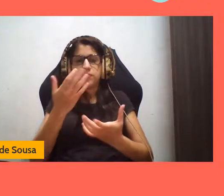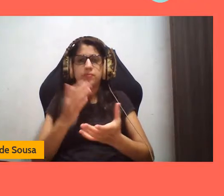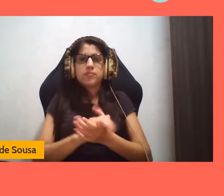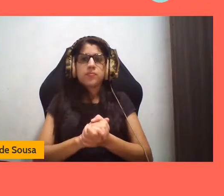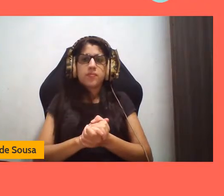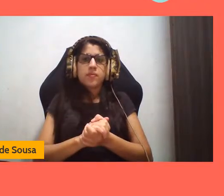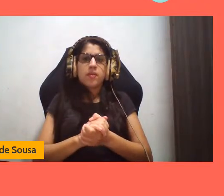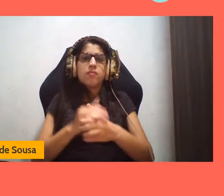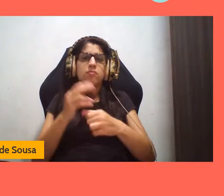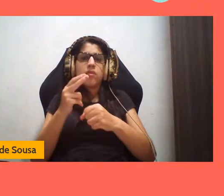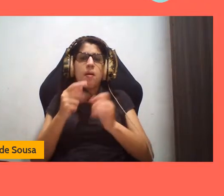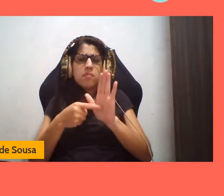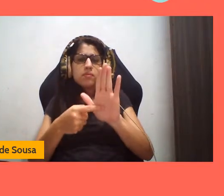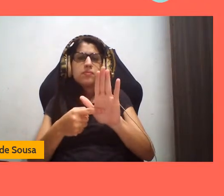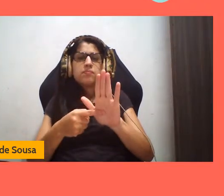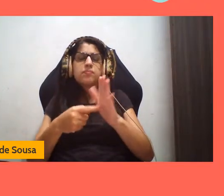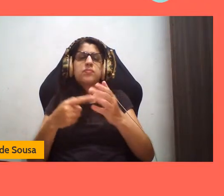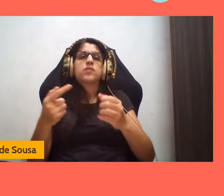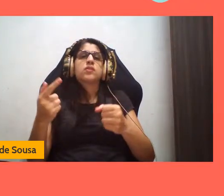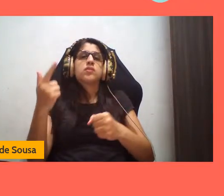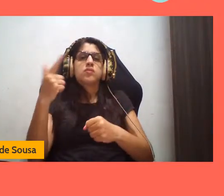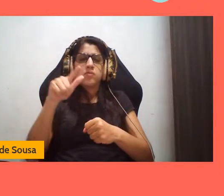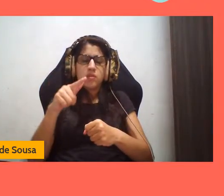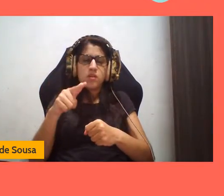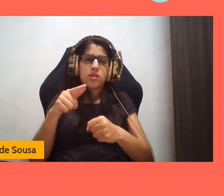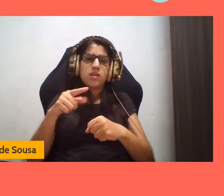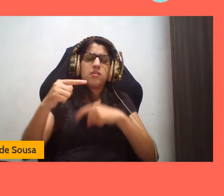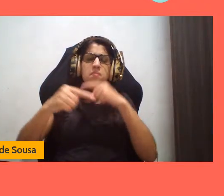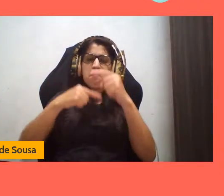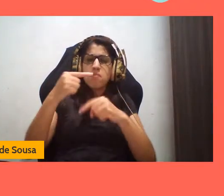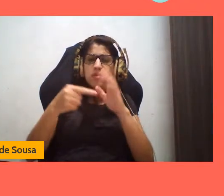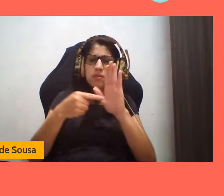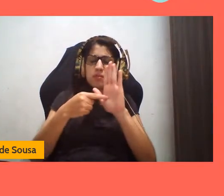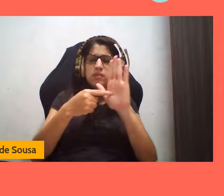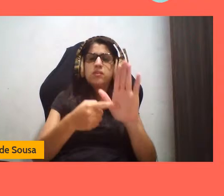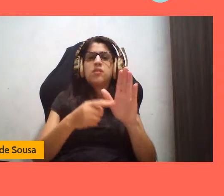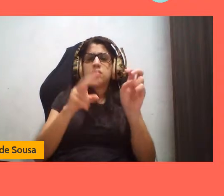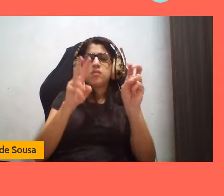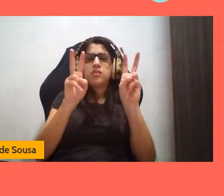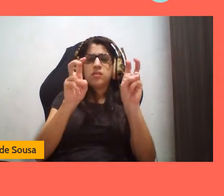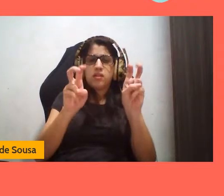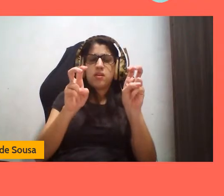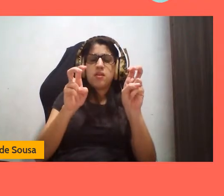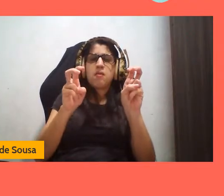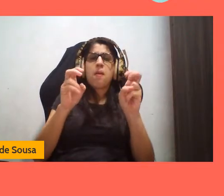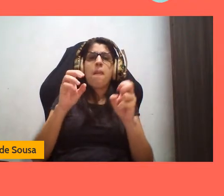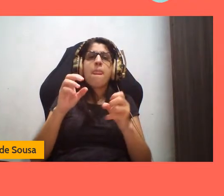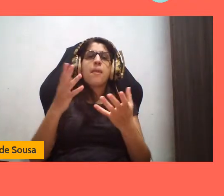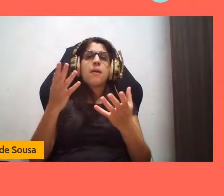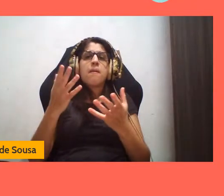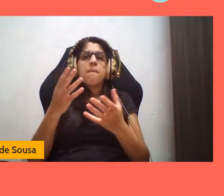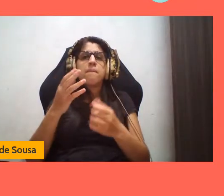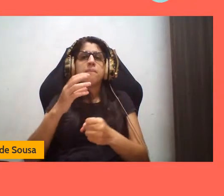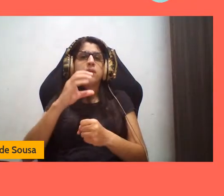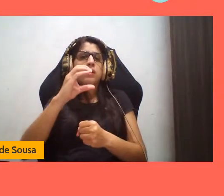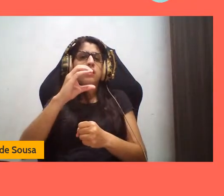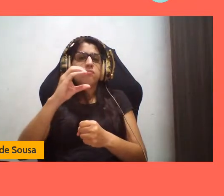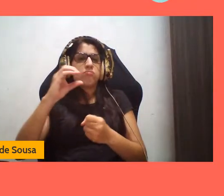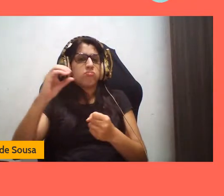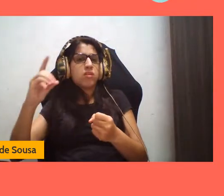a gente volta com outras questões, né? Que são trazidas justamente pela direção, tá? Então vamos aqui, deixa eu colocar aqui pra gente.